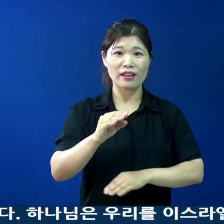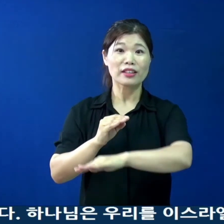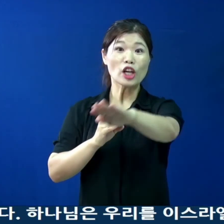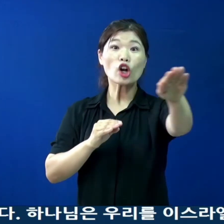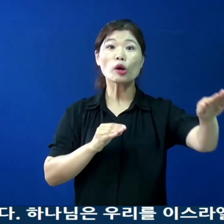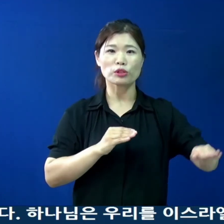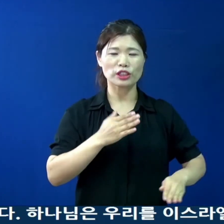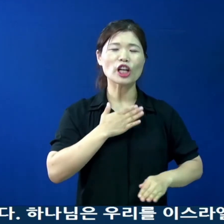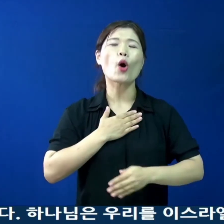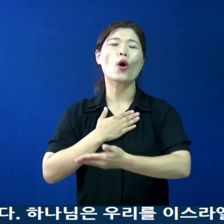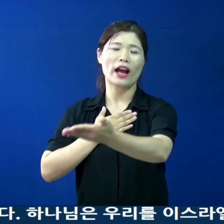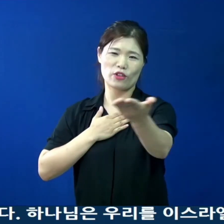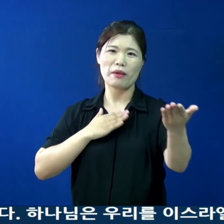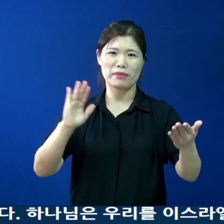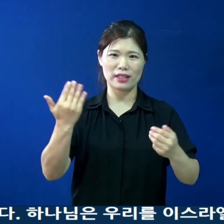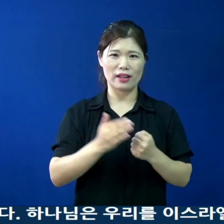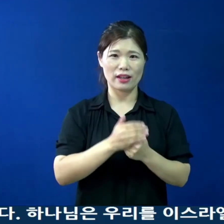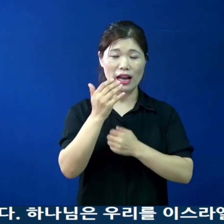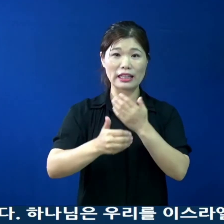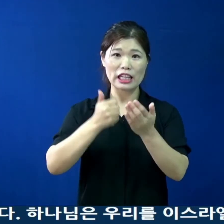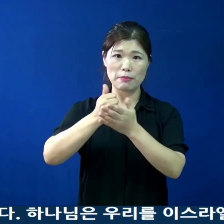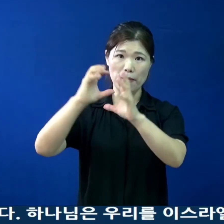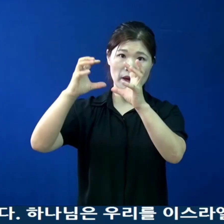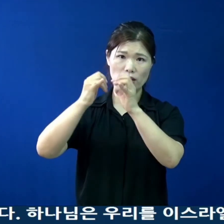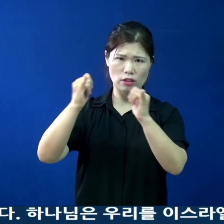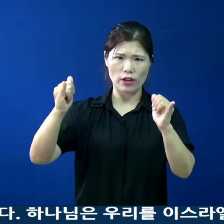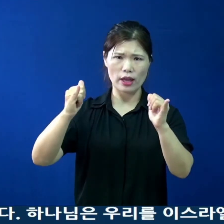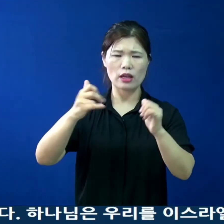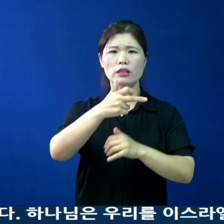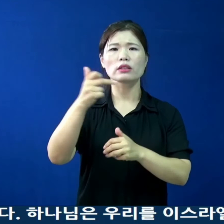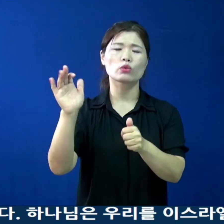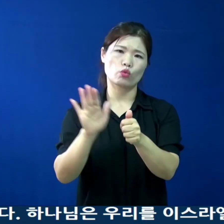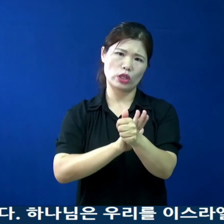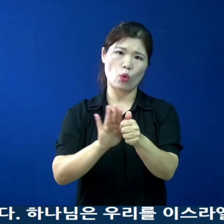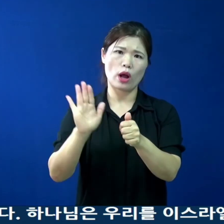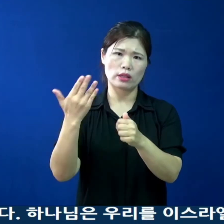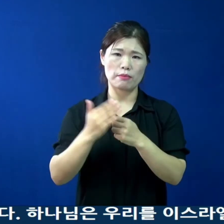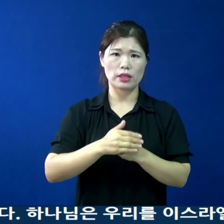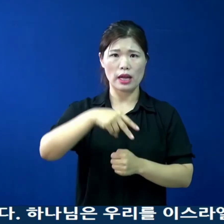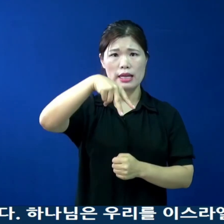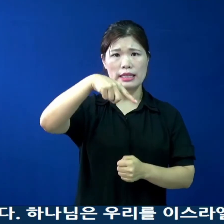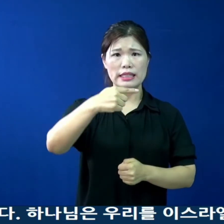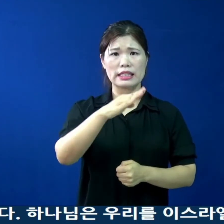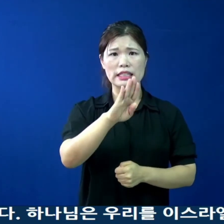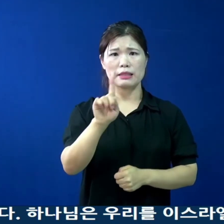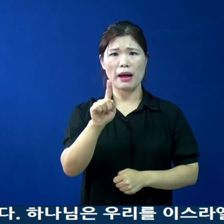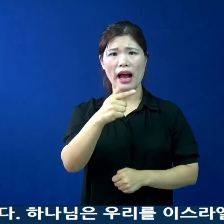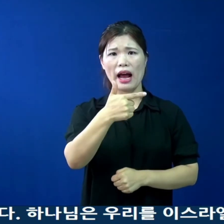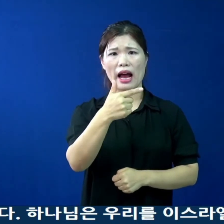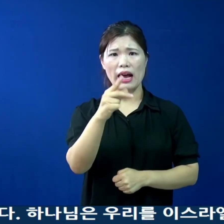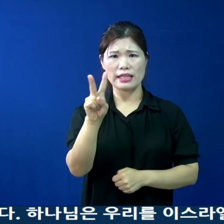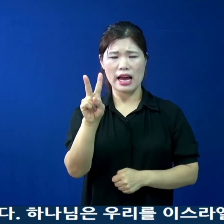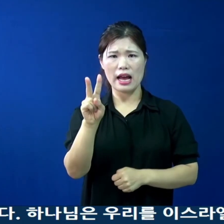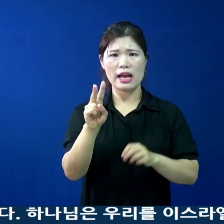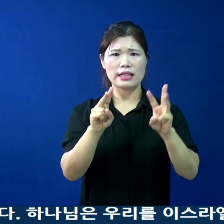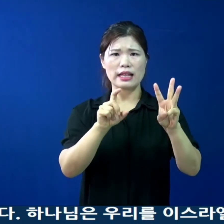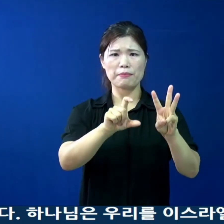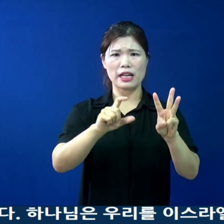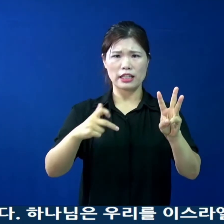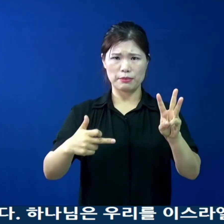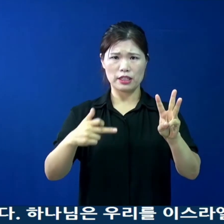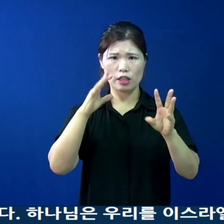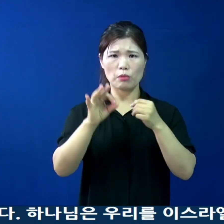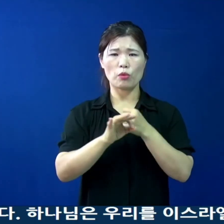믿습니다. 이것이 하늘 백성들의 가장 큰 위로입니다. 스바냐 3장 17절 말씀, 예전에 복음성가 노래